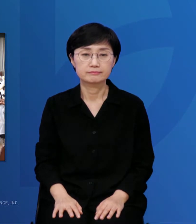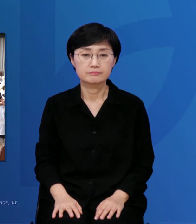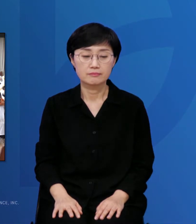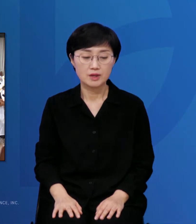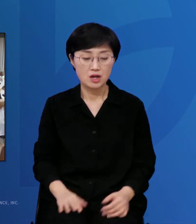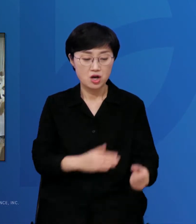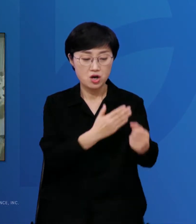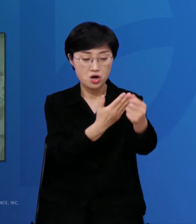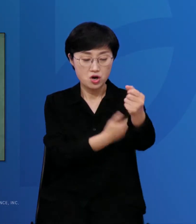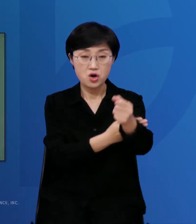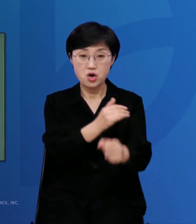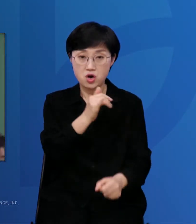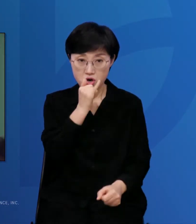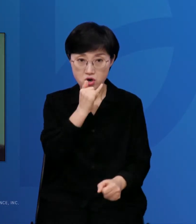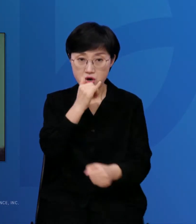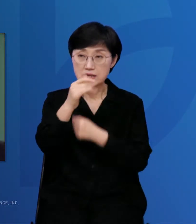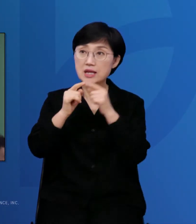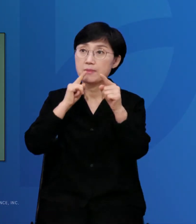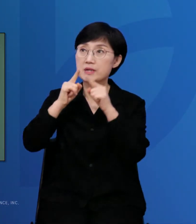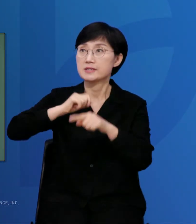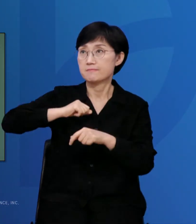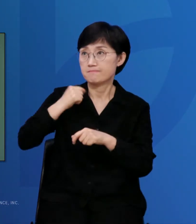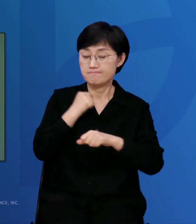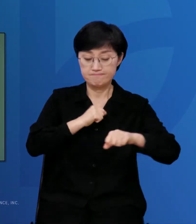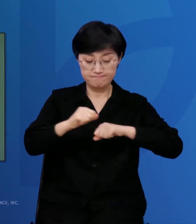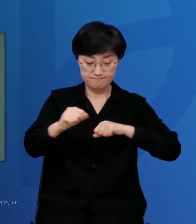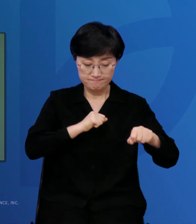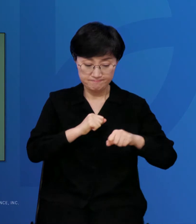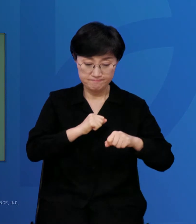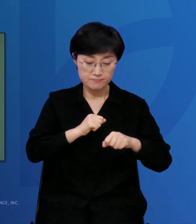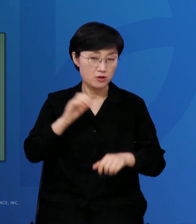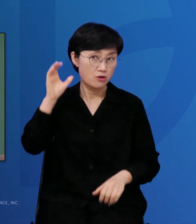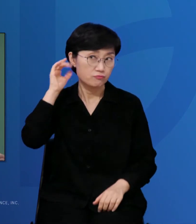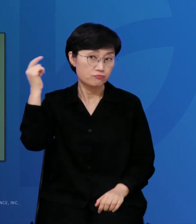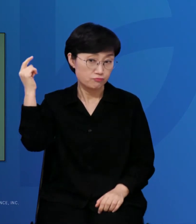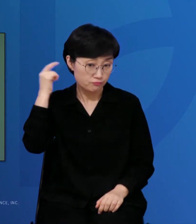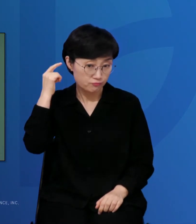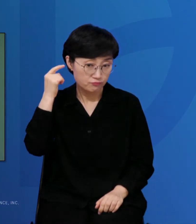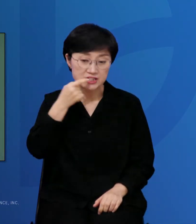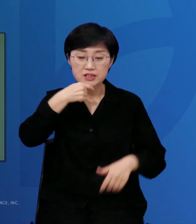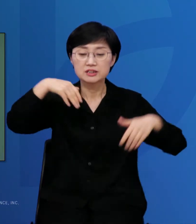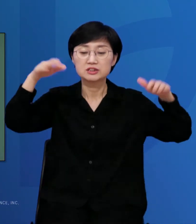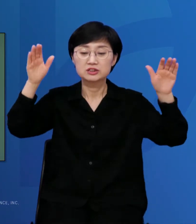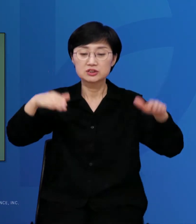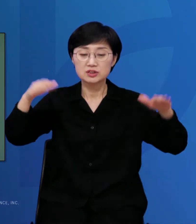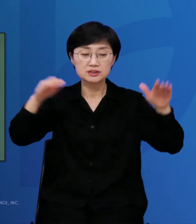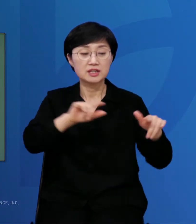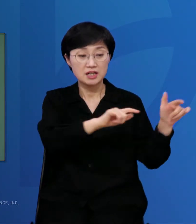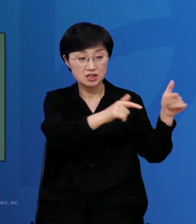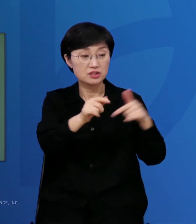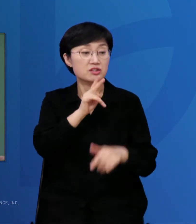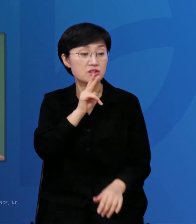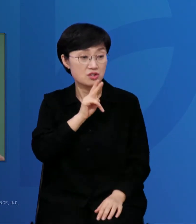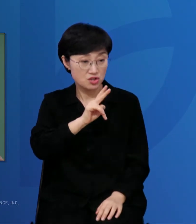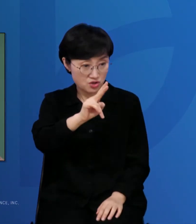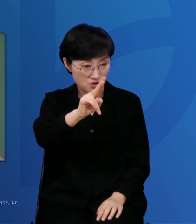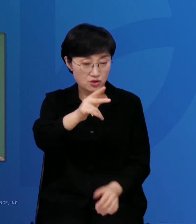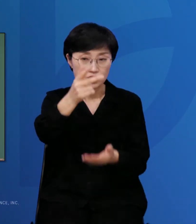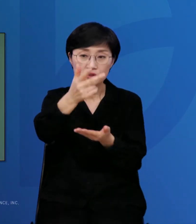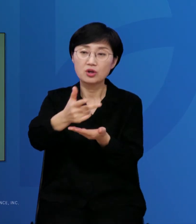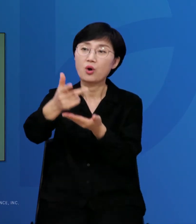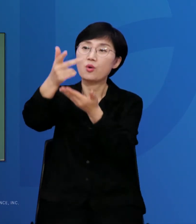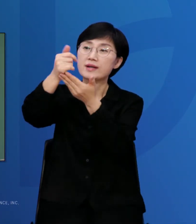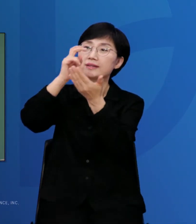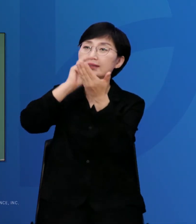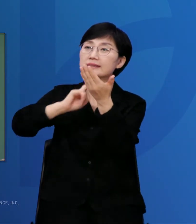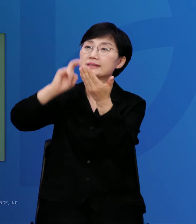능력이 있어 여호와의 말씀을 행하며 그의 말씀의 소리를 듣는 여호와의 천사들이여 여호와를 송축하라.